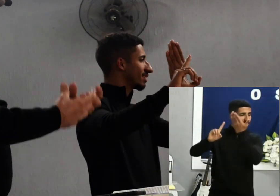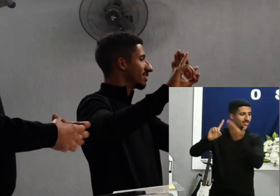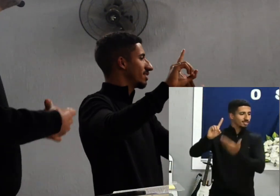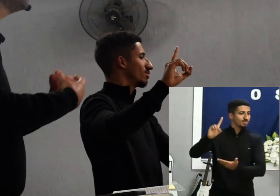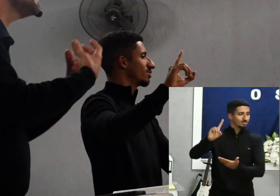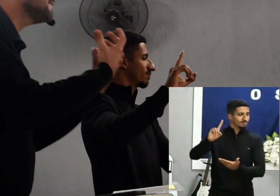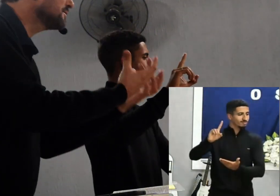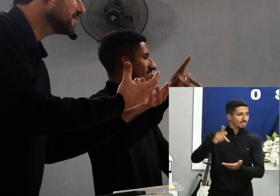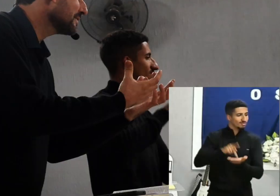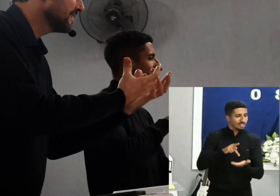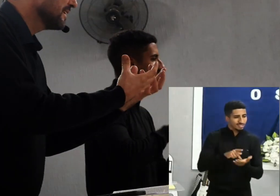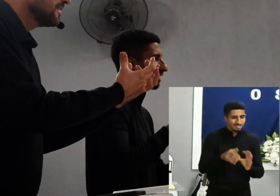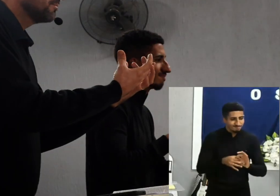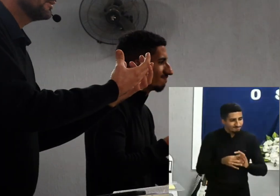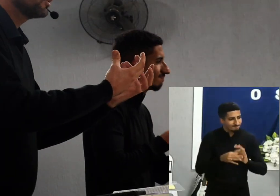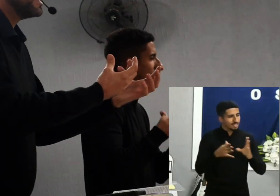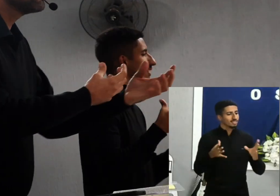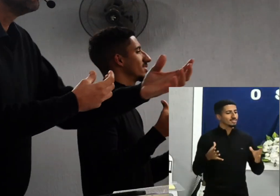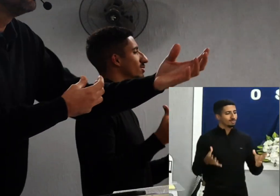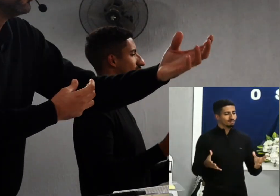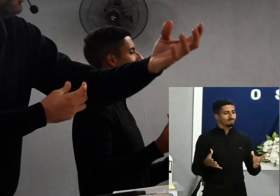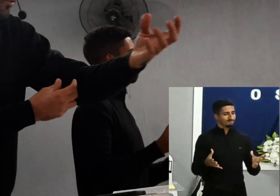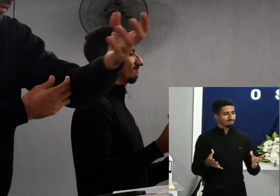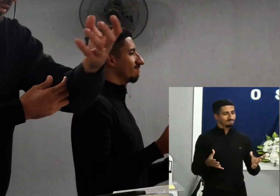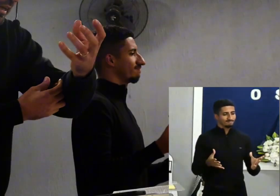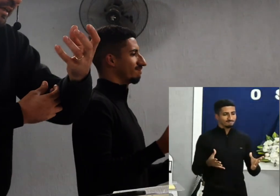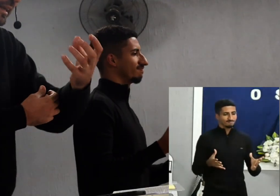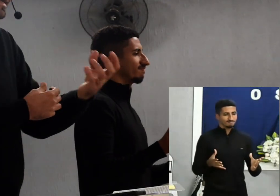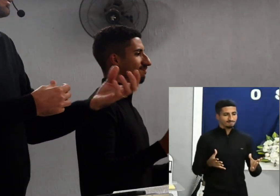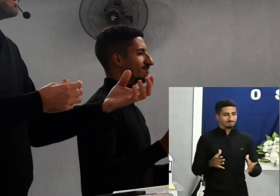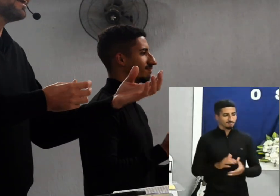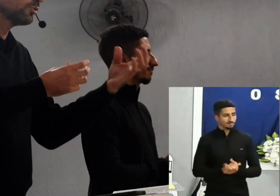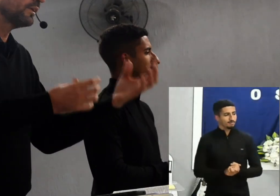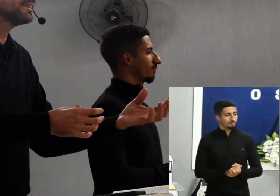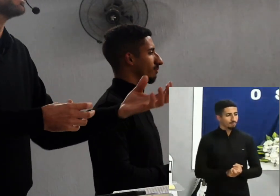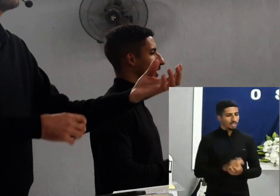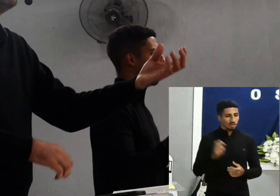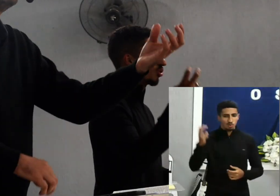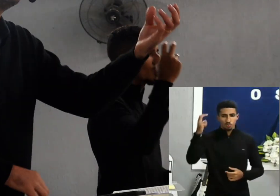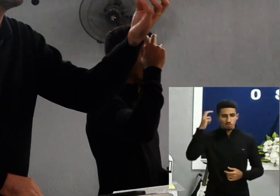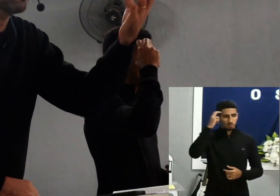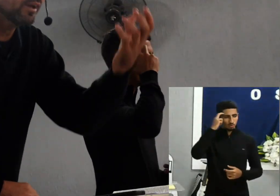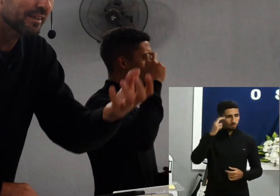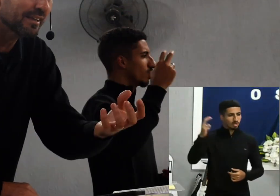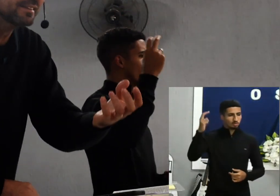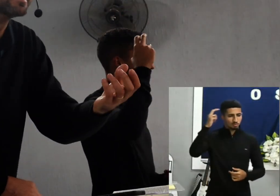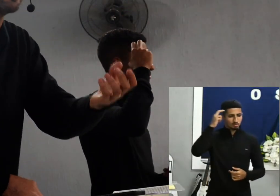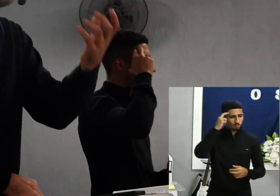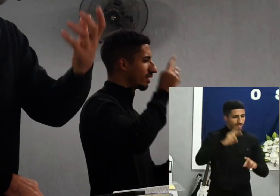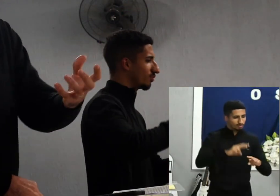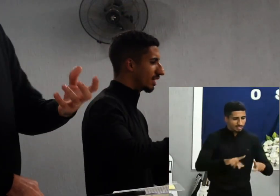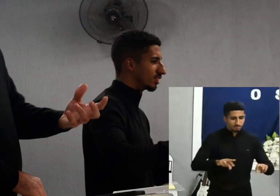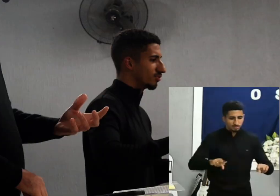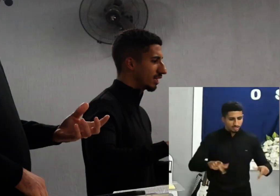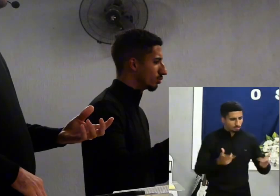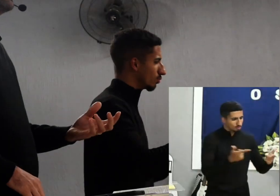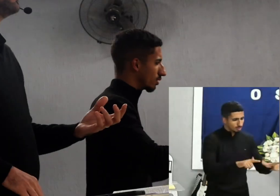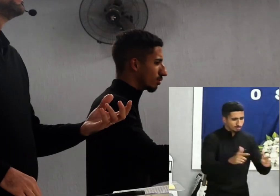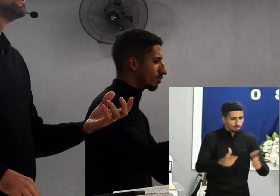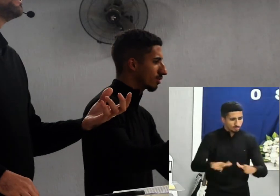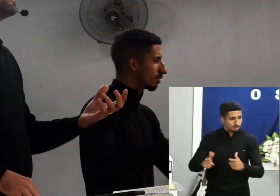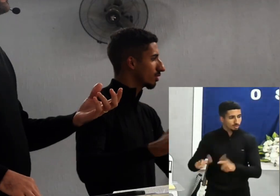de maneiras diferentes. Mas o que há em comum entre elas é que todas elas são idólatras, são